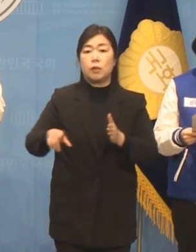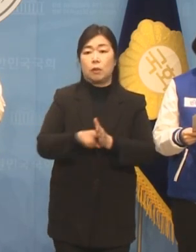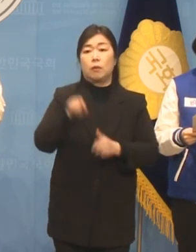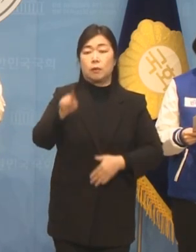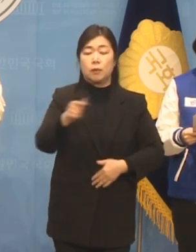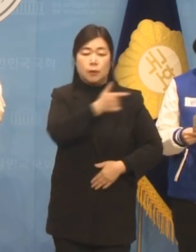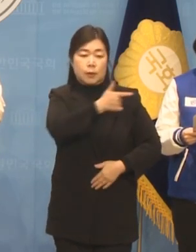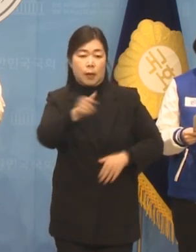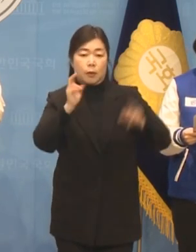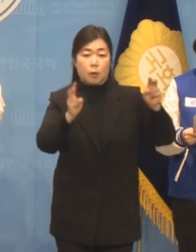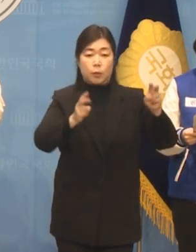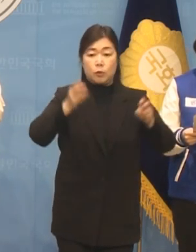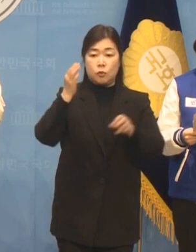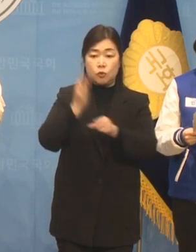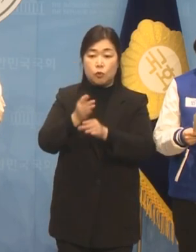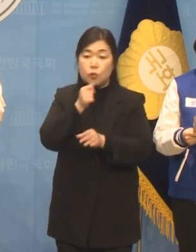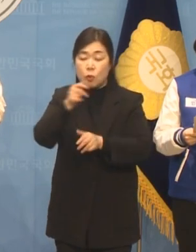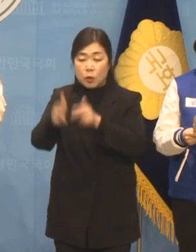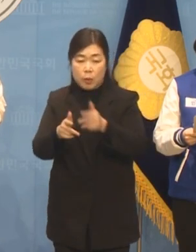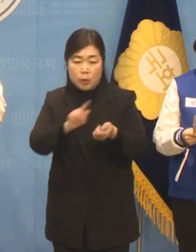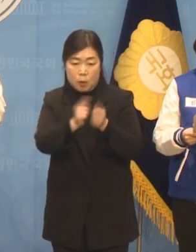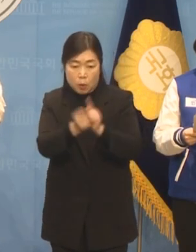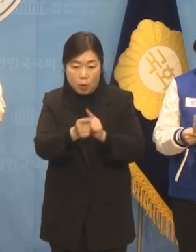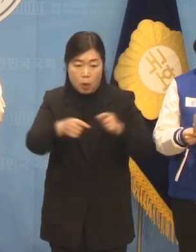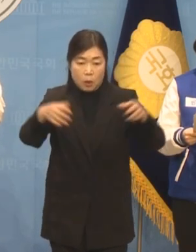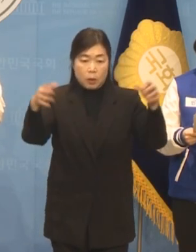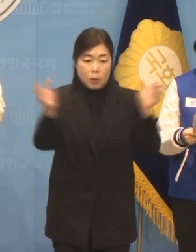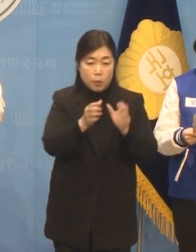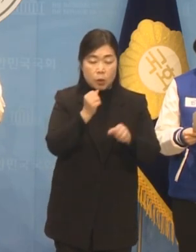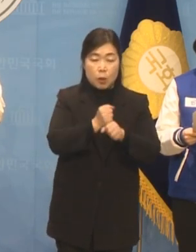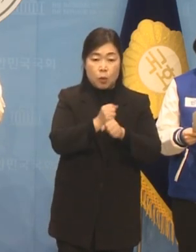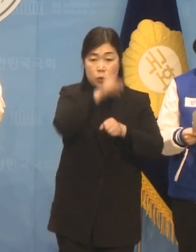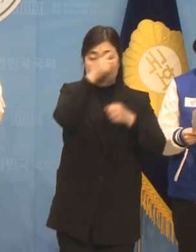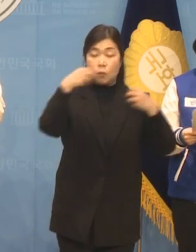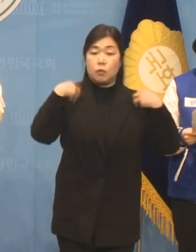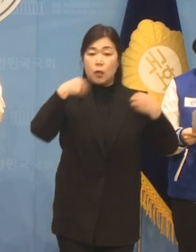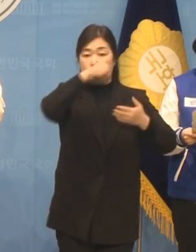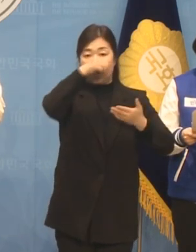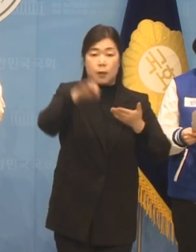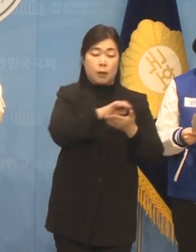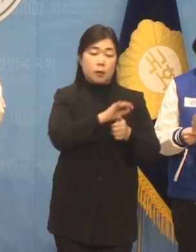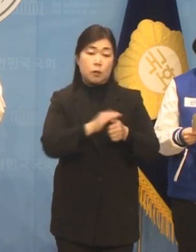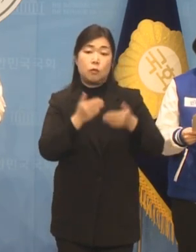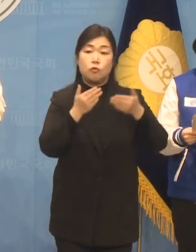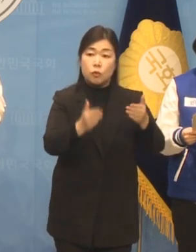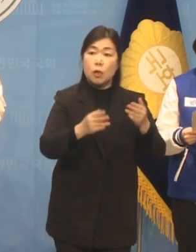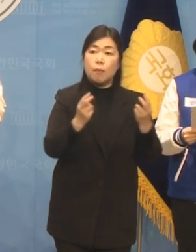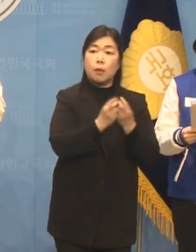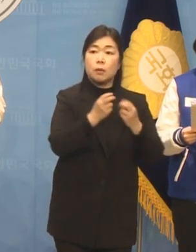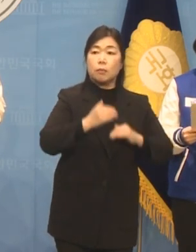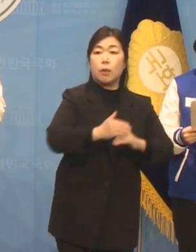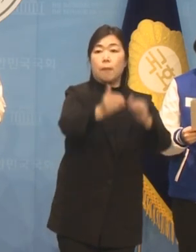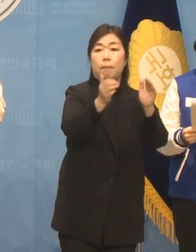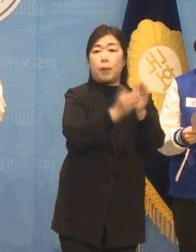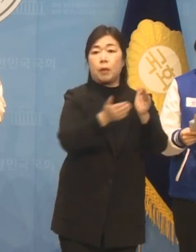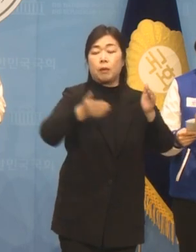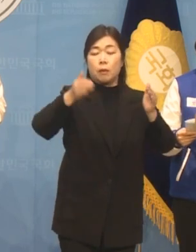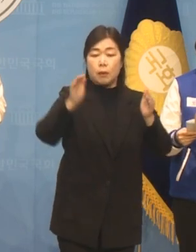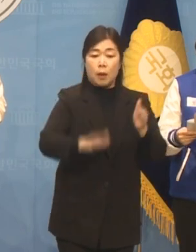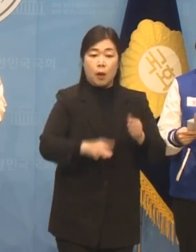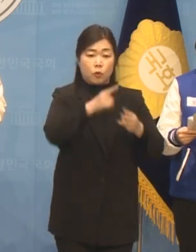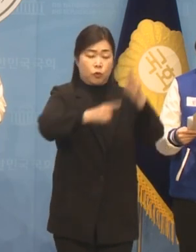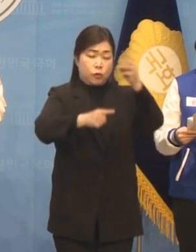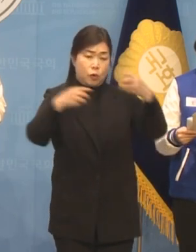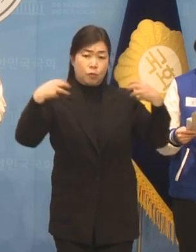위해서 대기업과 중소기업의 상생 협력을 하고 정부가 거기에 대해서 예산 지원을 하는 방식으로 추진되었는데 윤석열 정부에